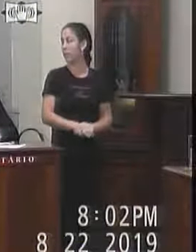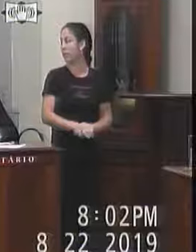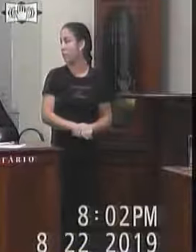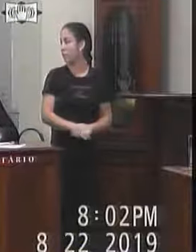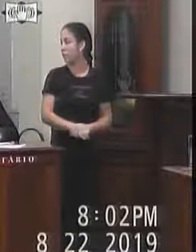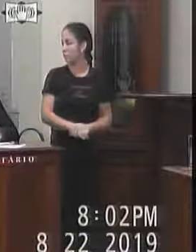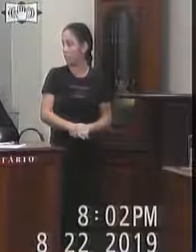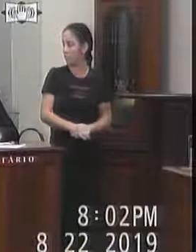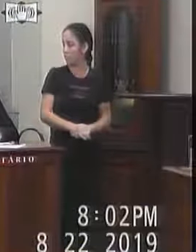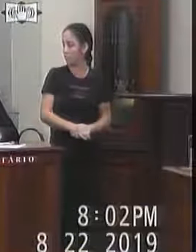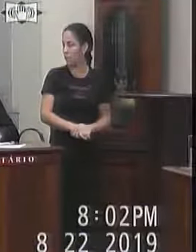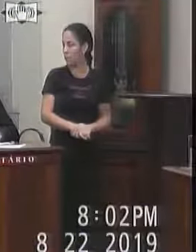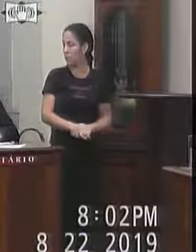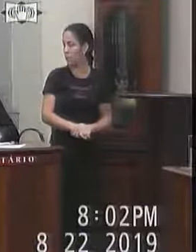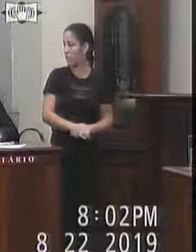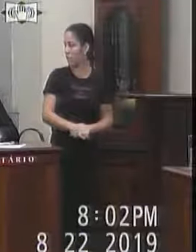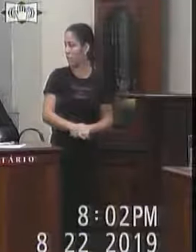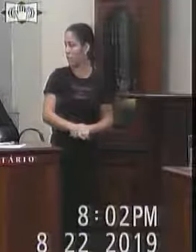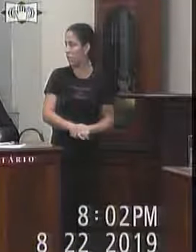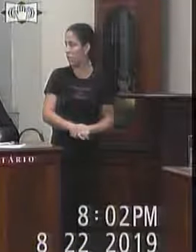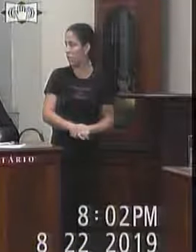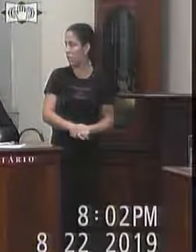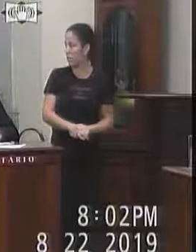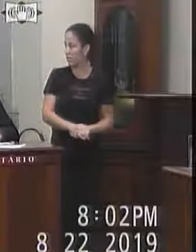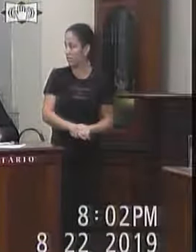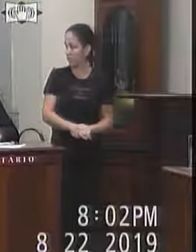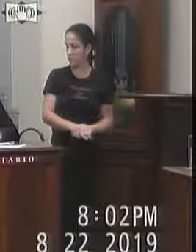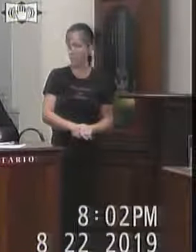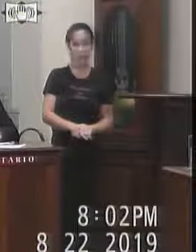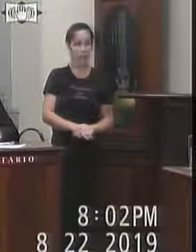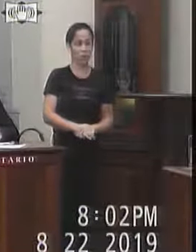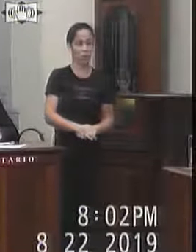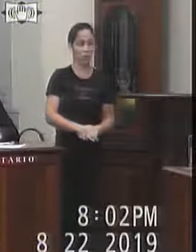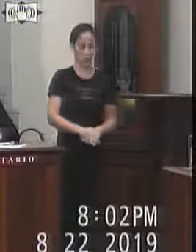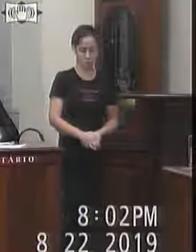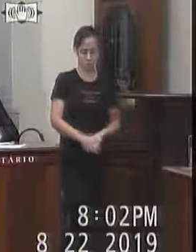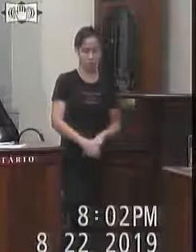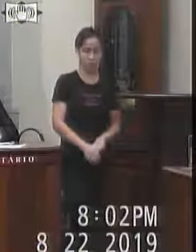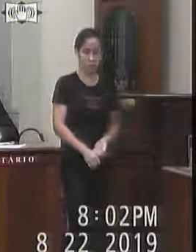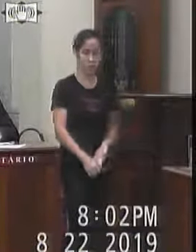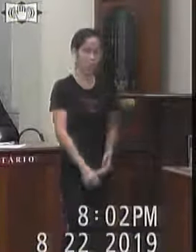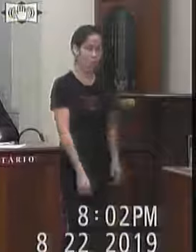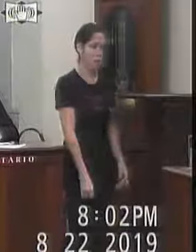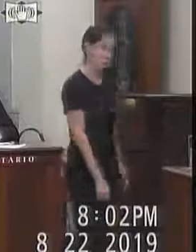que dia a presença do nosso presidente lá por favor para a ordem do dia